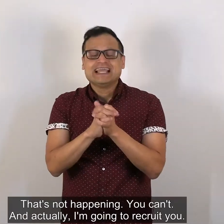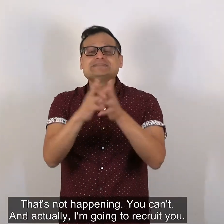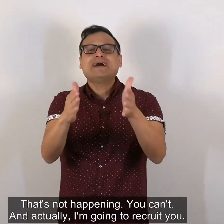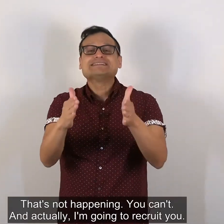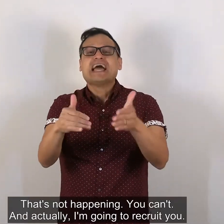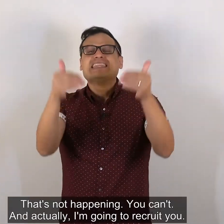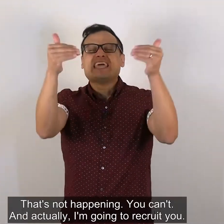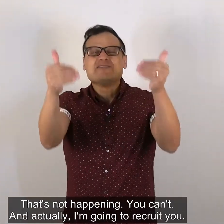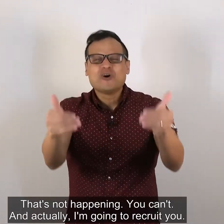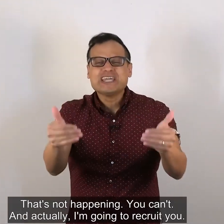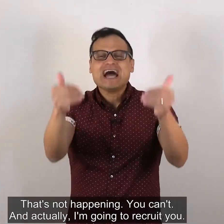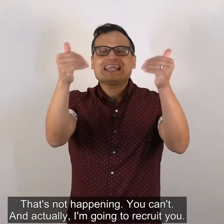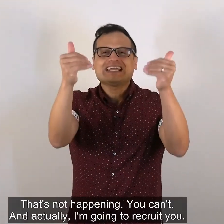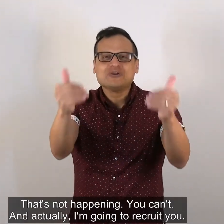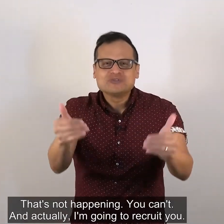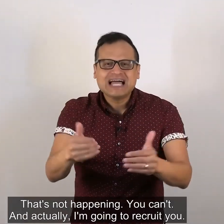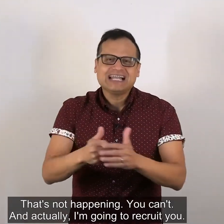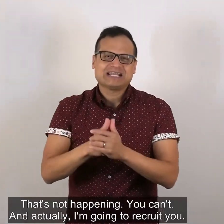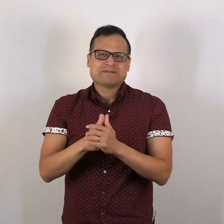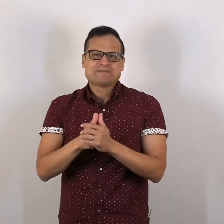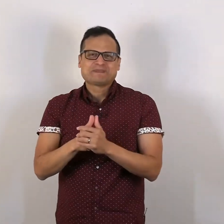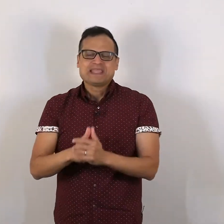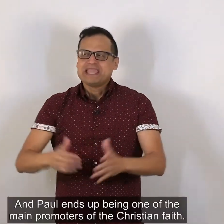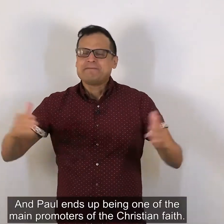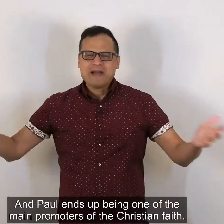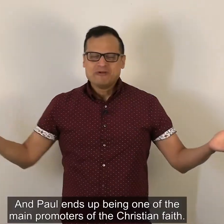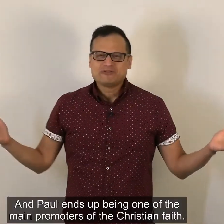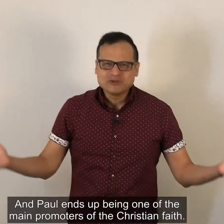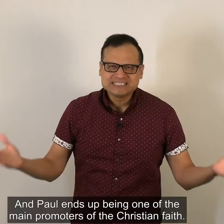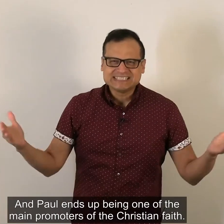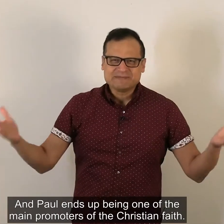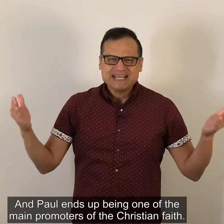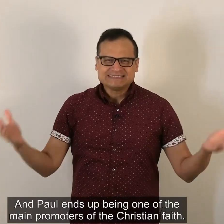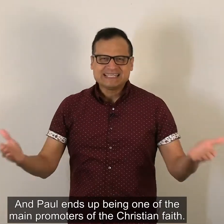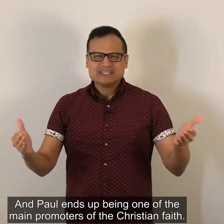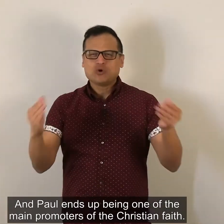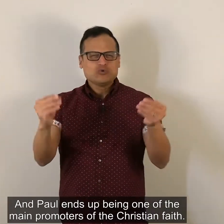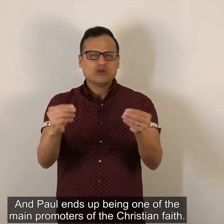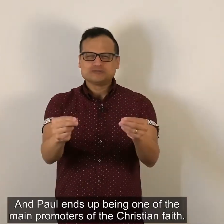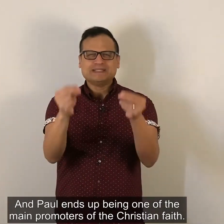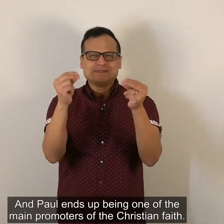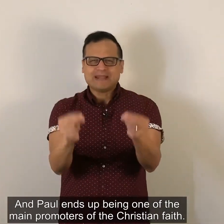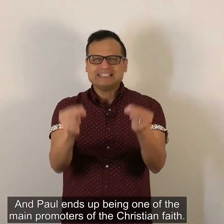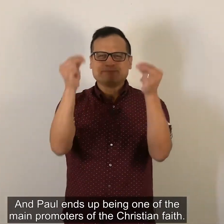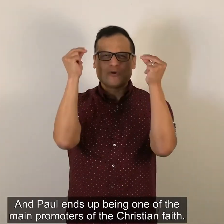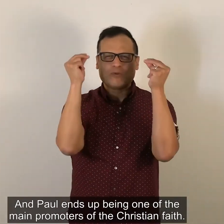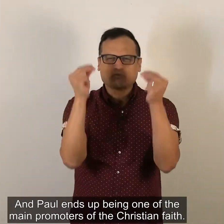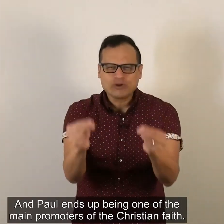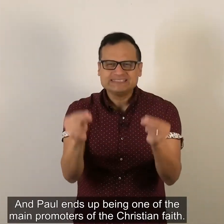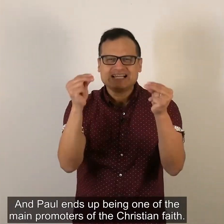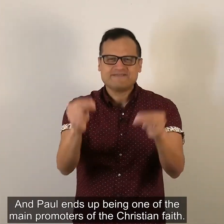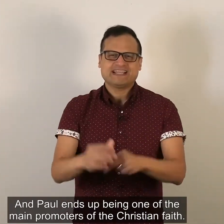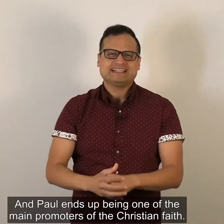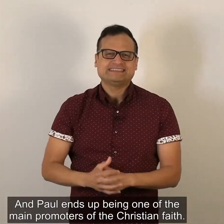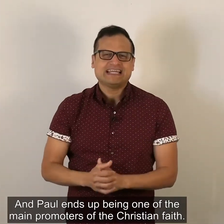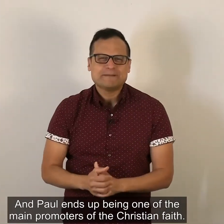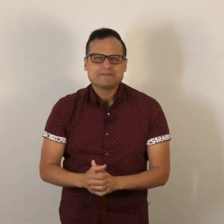más, te voy a reclutar. Y Pablo entonces termina siendo uno de los principales promotores de la fe cristiana.